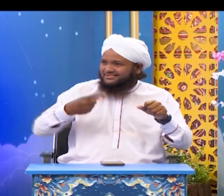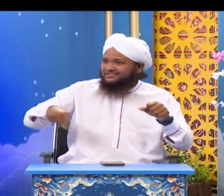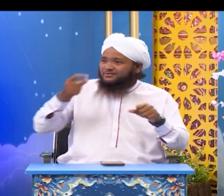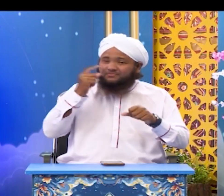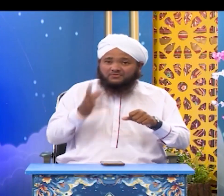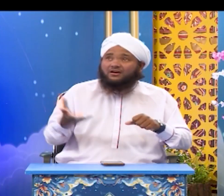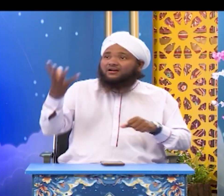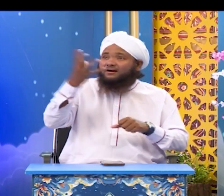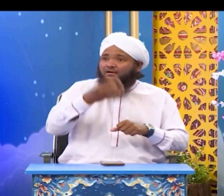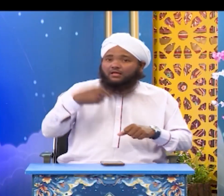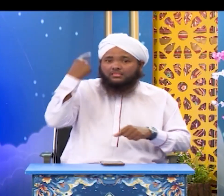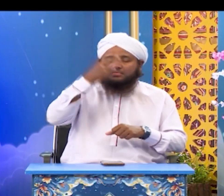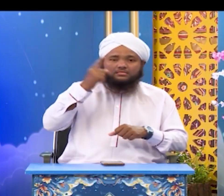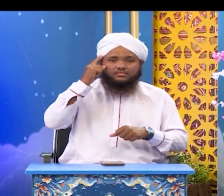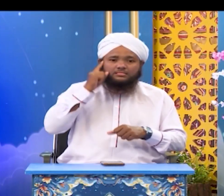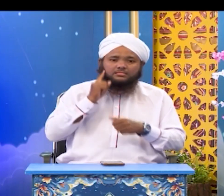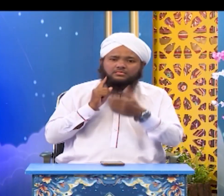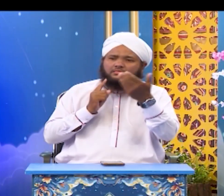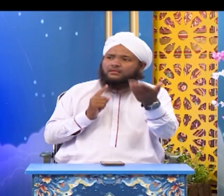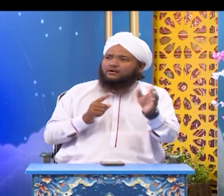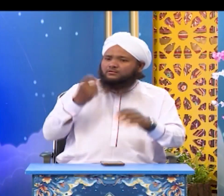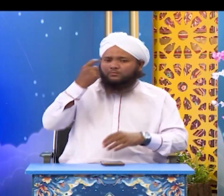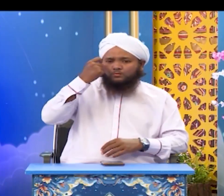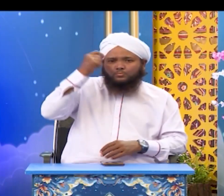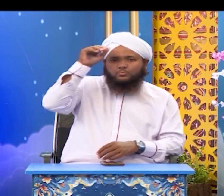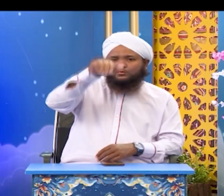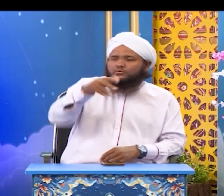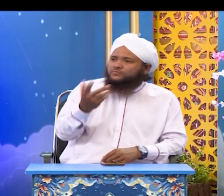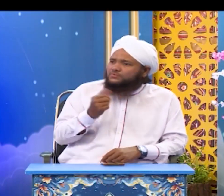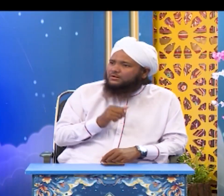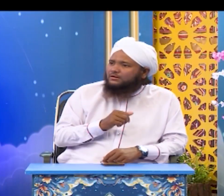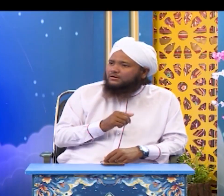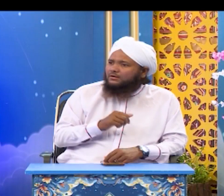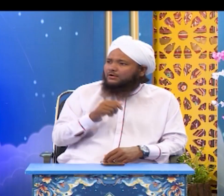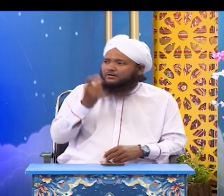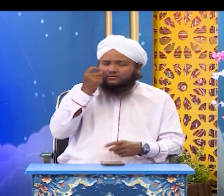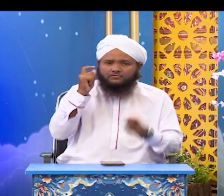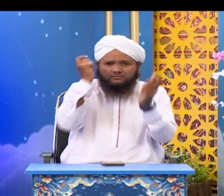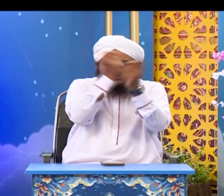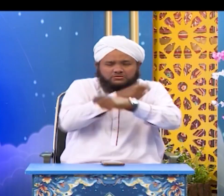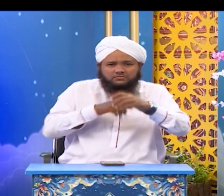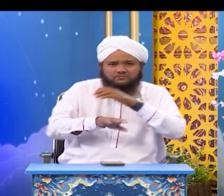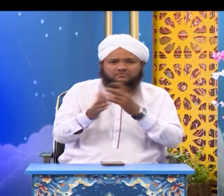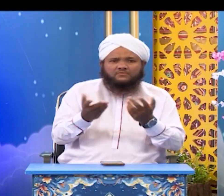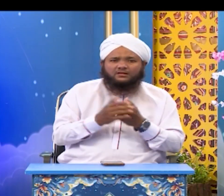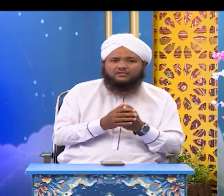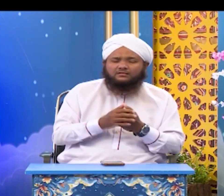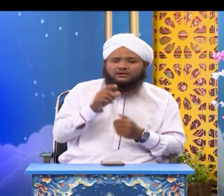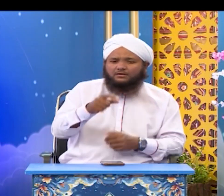اس کا منہ کالا رہتا ہے اور وہ غصہ کھاتا ہے، لوگوں سے چھپتا پھرتا ہے۔ اس بشارت کی برائی کے سبب کیا